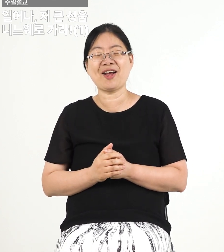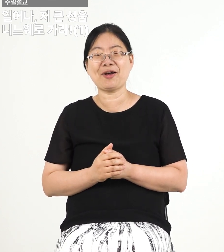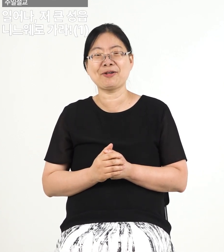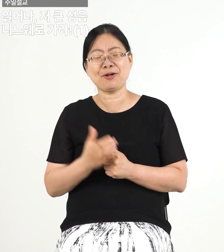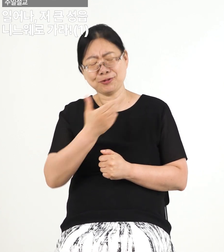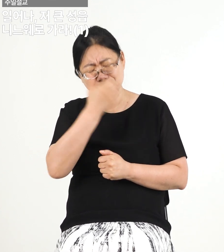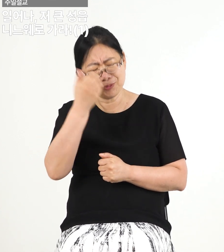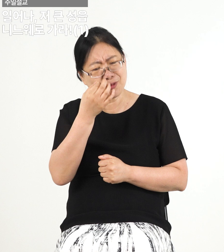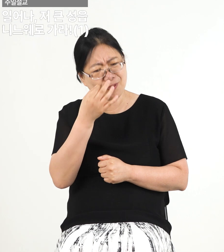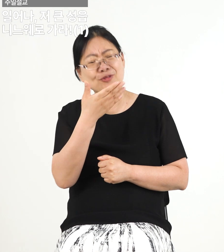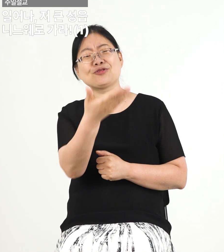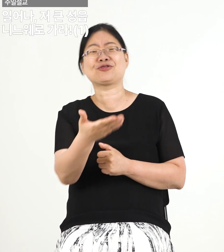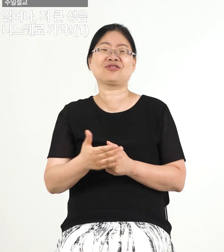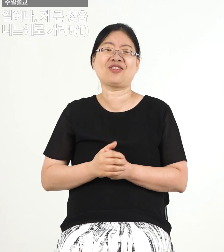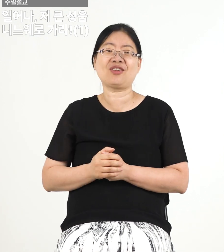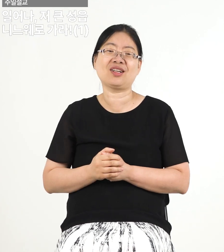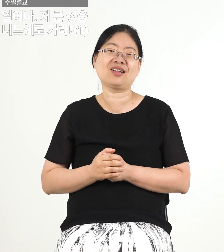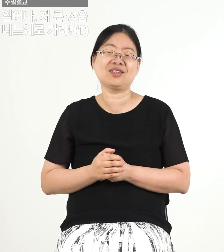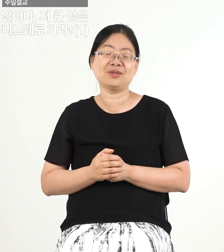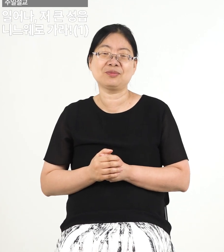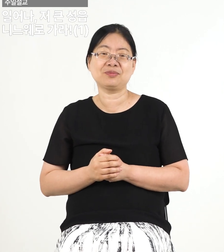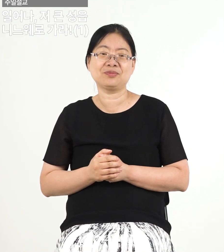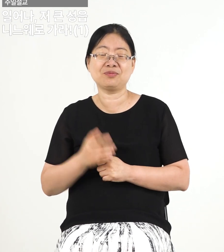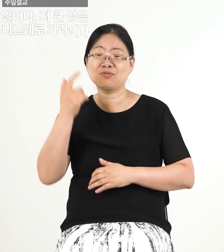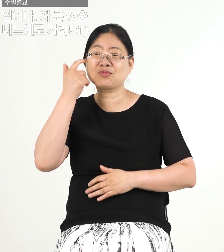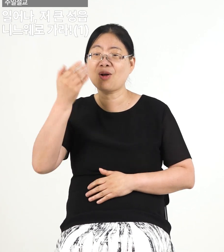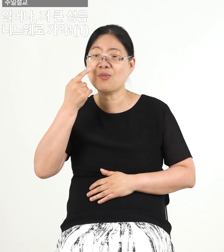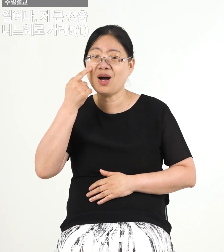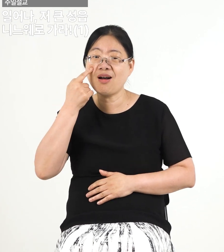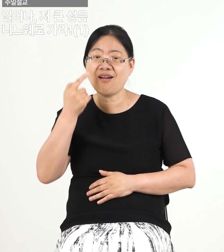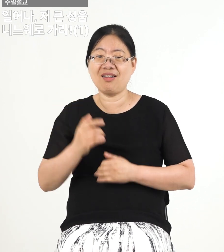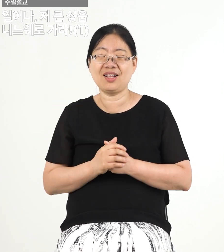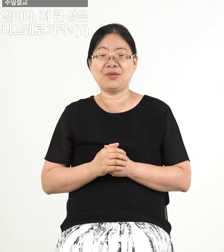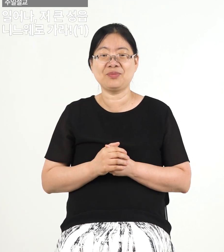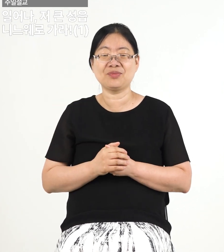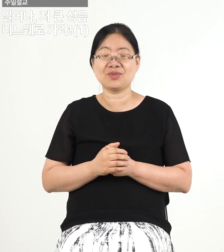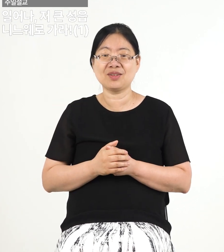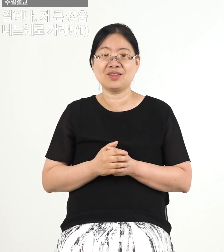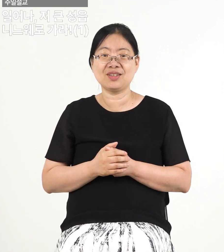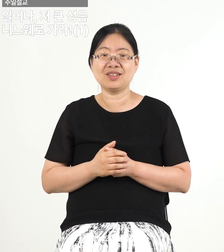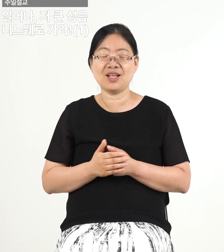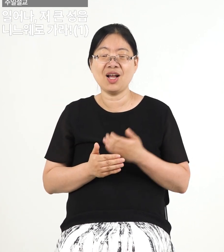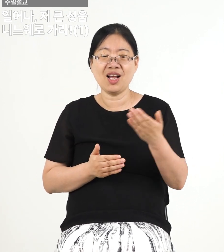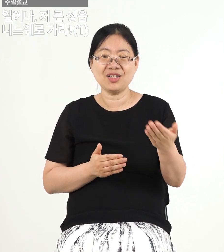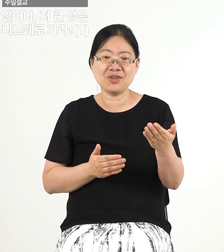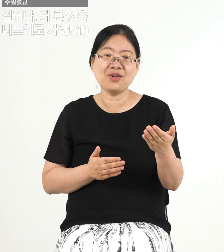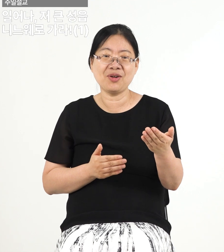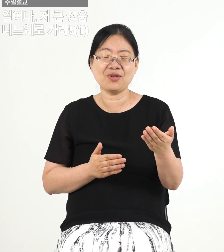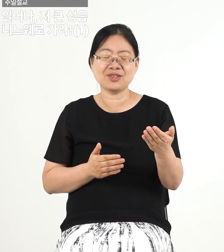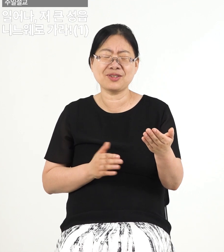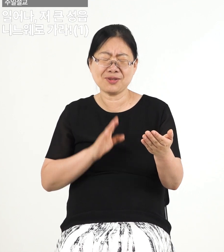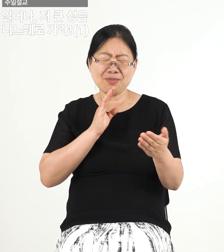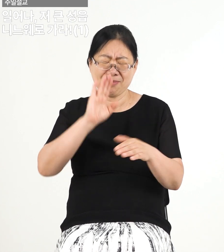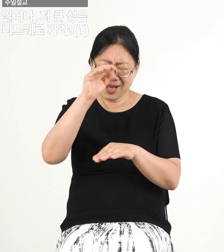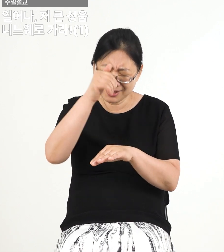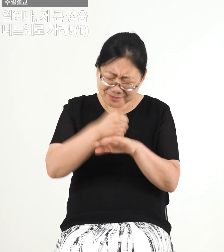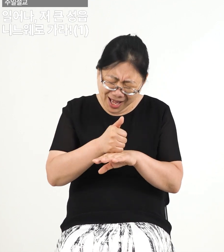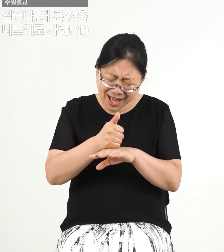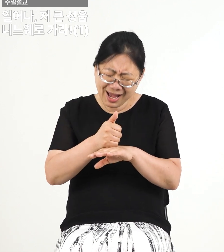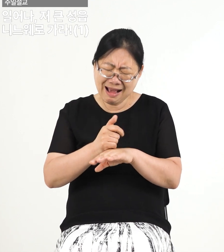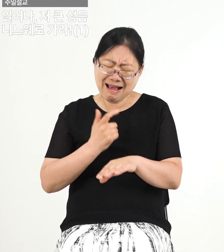꺼내신 거예요. 자, 그러면 물어봅시다. 이런 카드 받고 가는 게 옳아요? 말로 할 때 가는 게 옳아요?